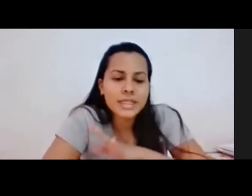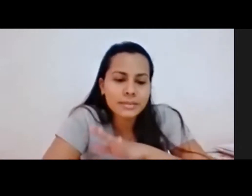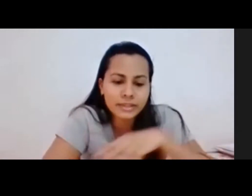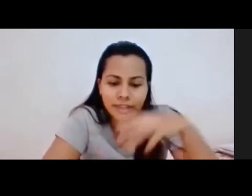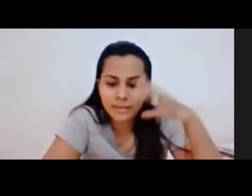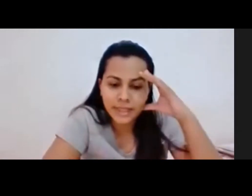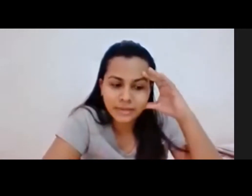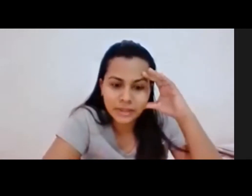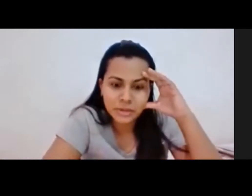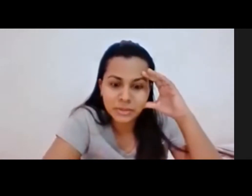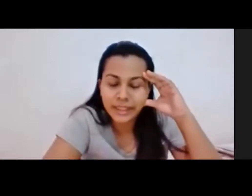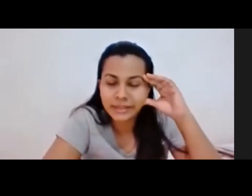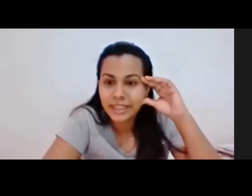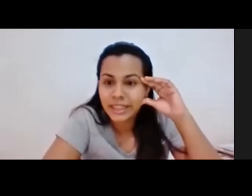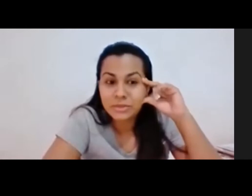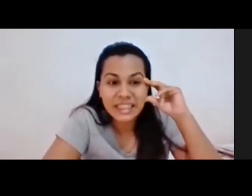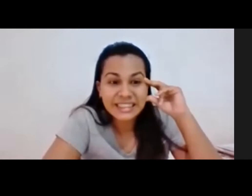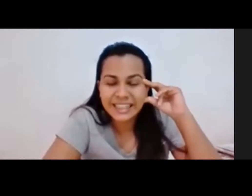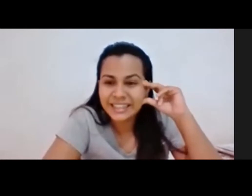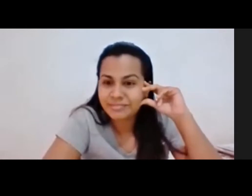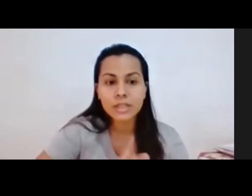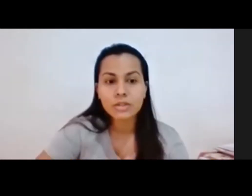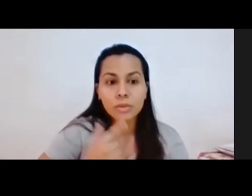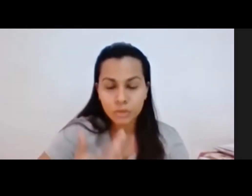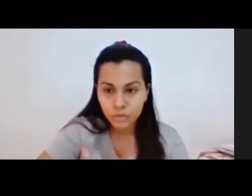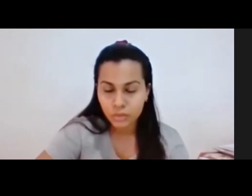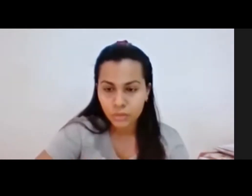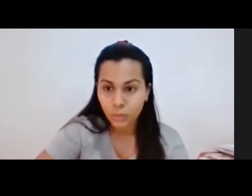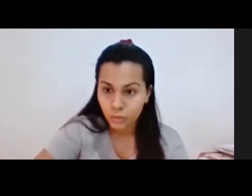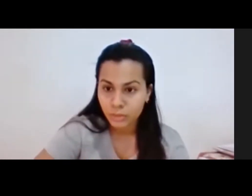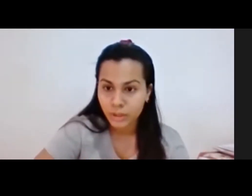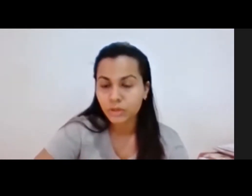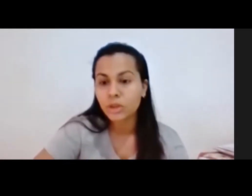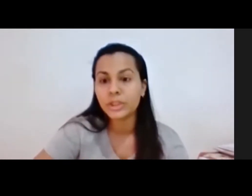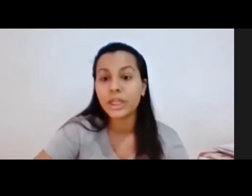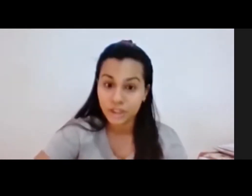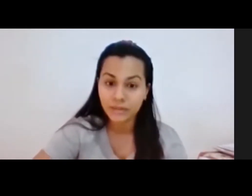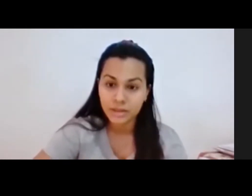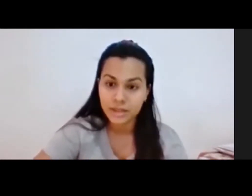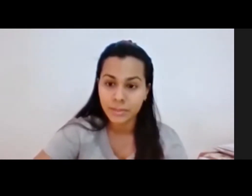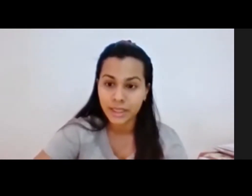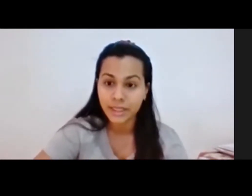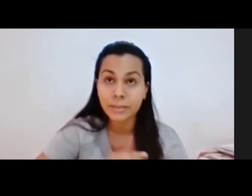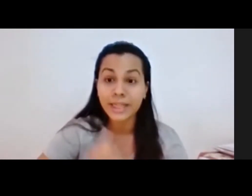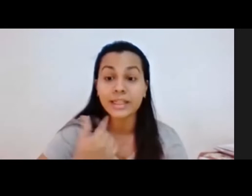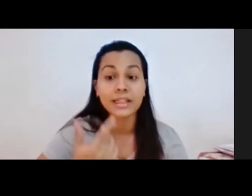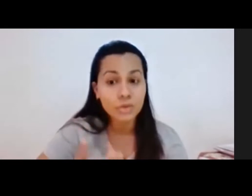semana, eu falei, meu Deus, mãe, eu não sei nada. Mas como que o curso me ajudou? Porque eu achava que eu sabia também entender o